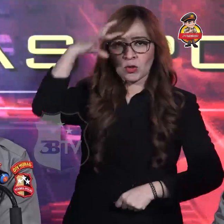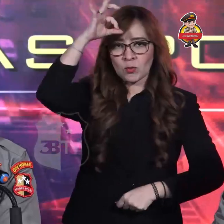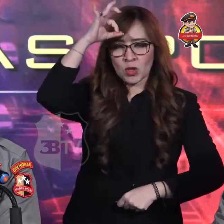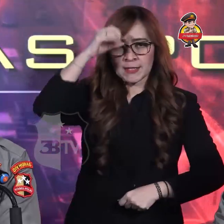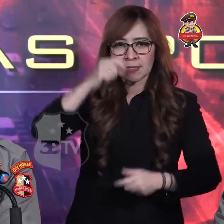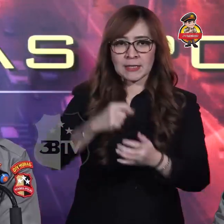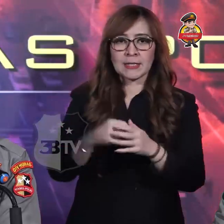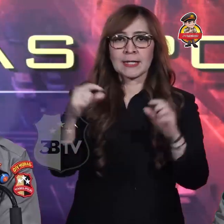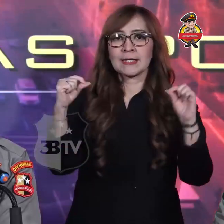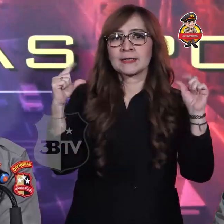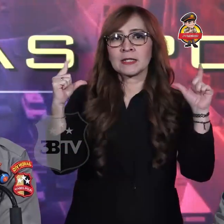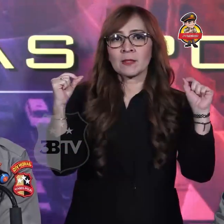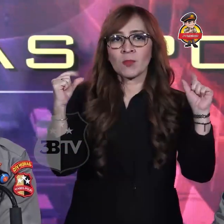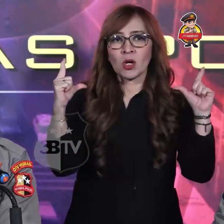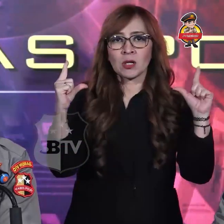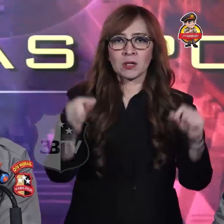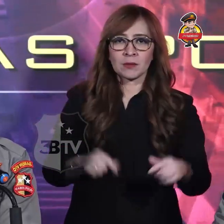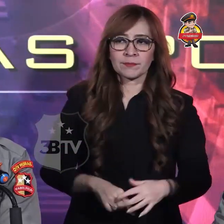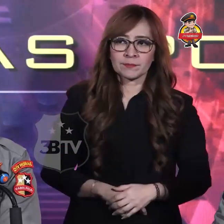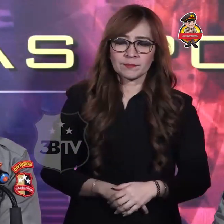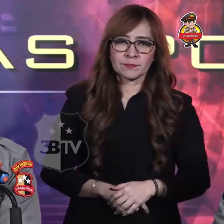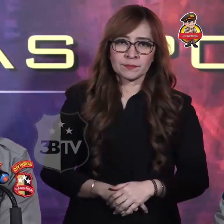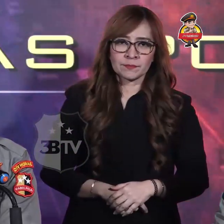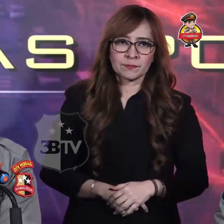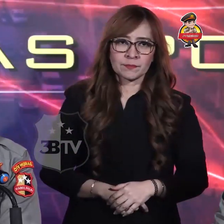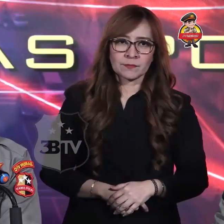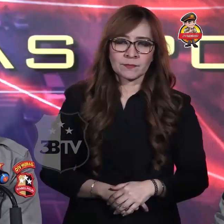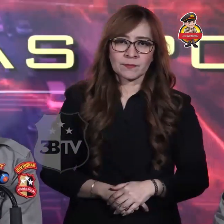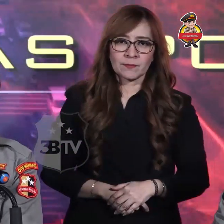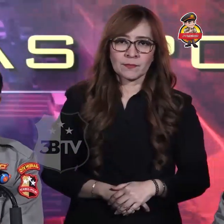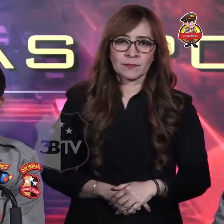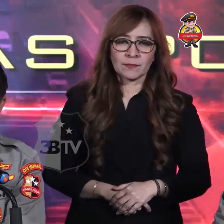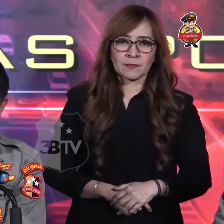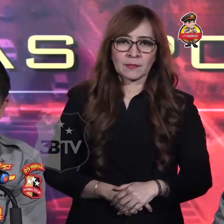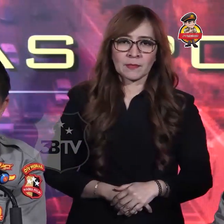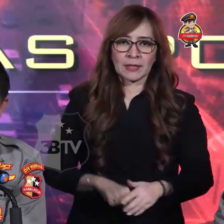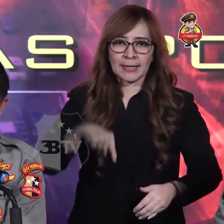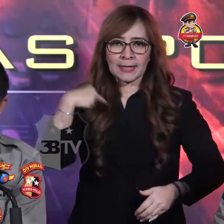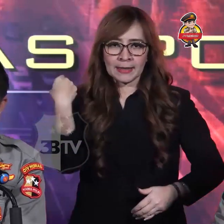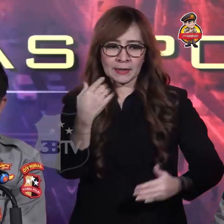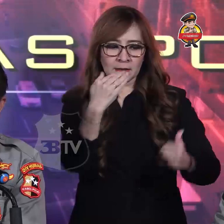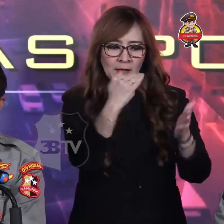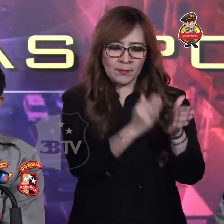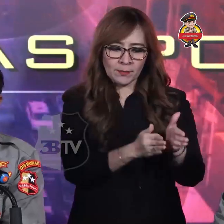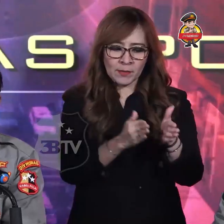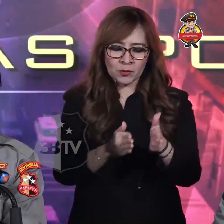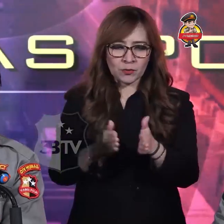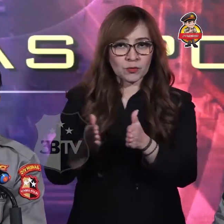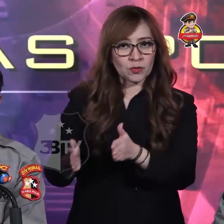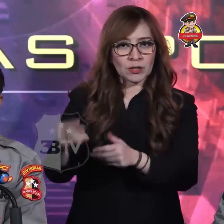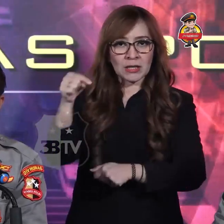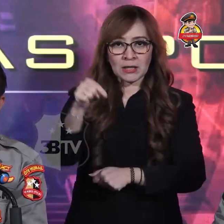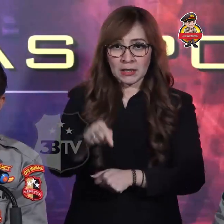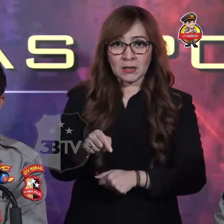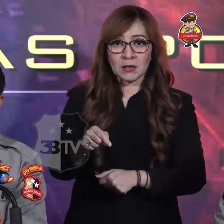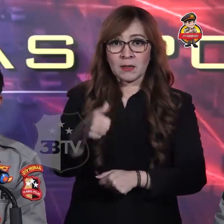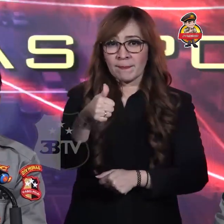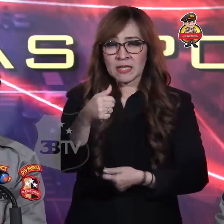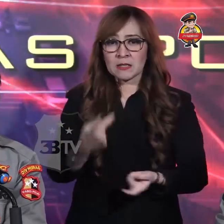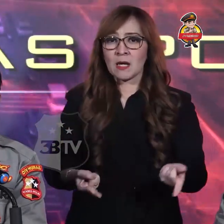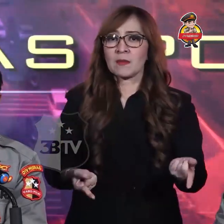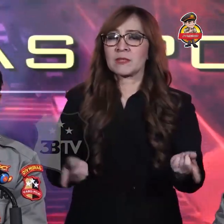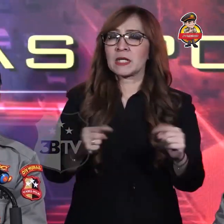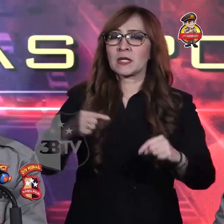Cirebon. Nah, jadi kita mengurut, ya. Jadi bisa jadi ini adalah korban